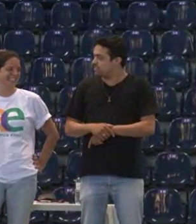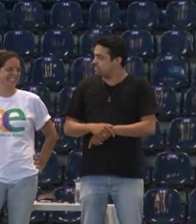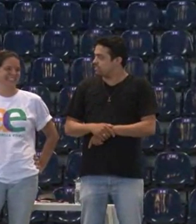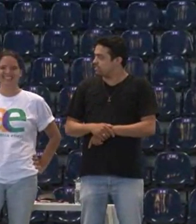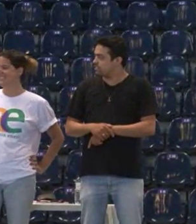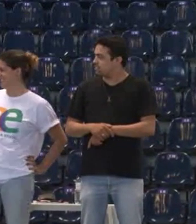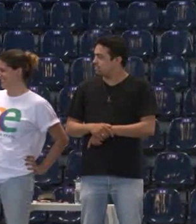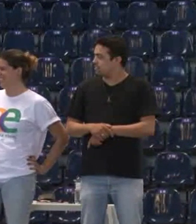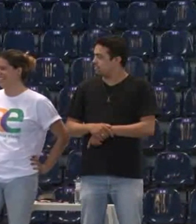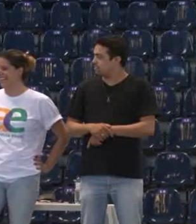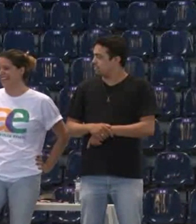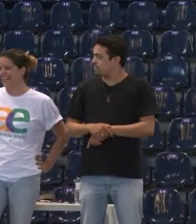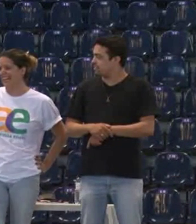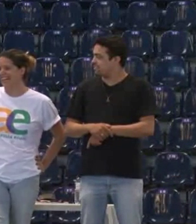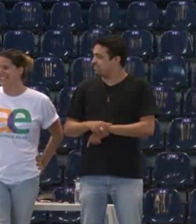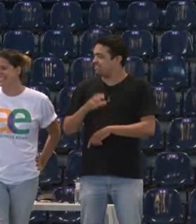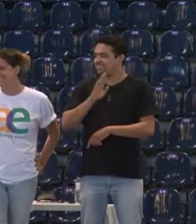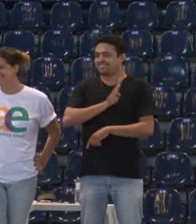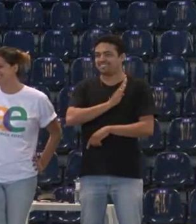coração